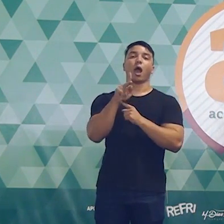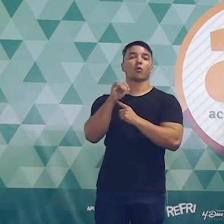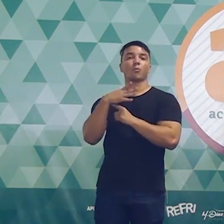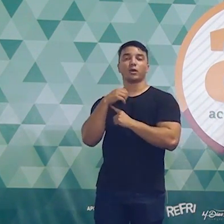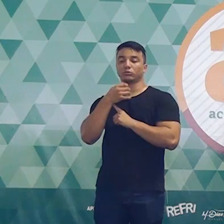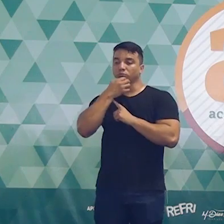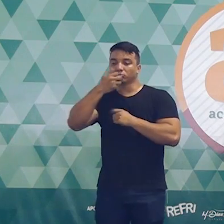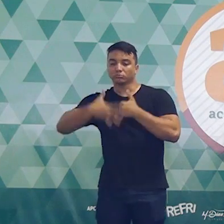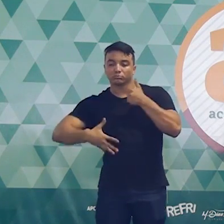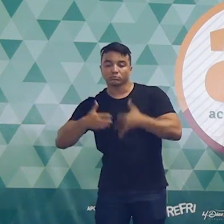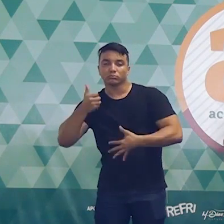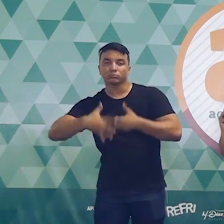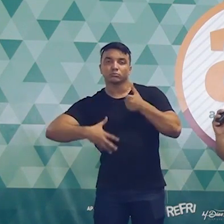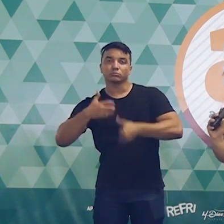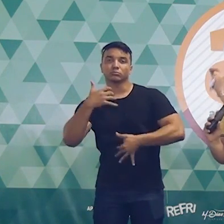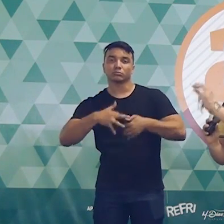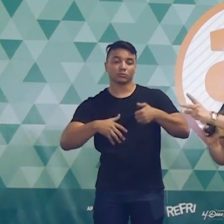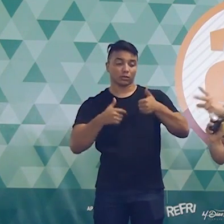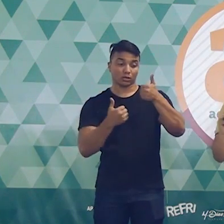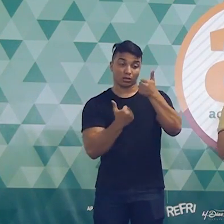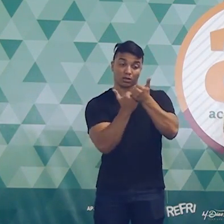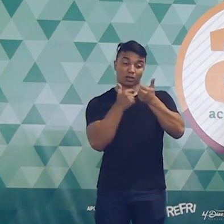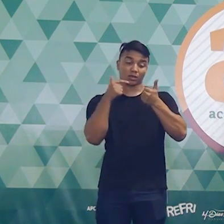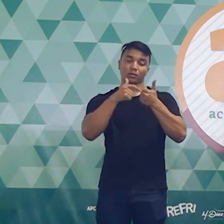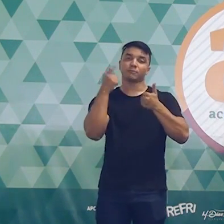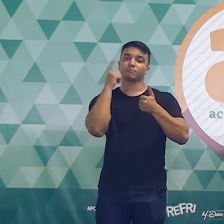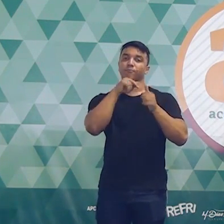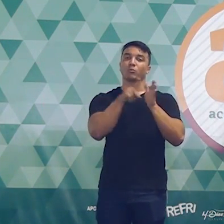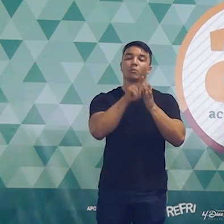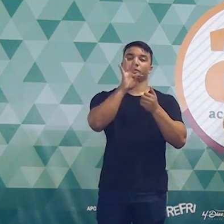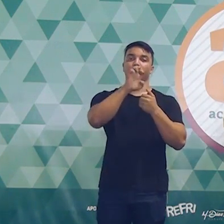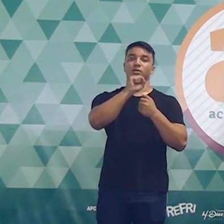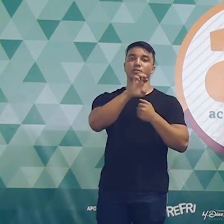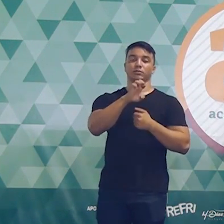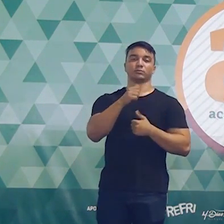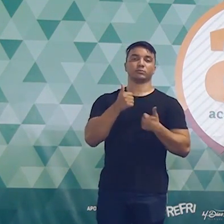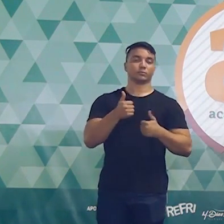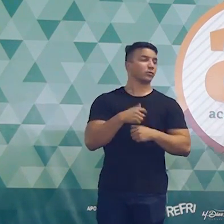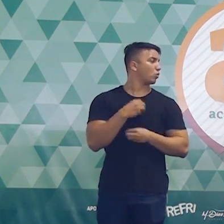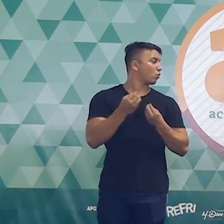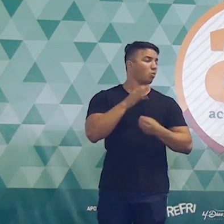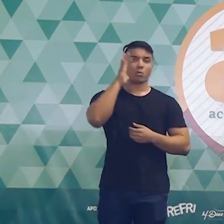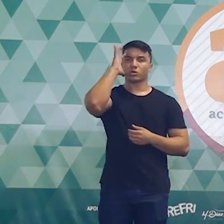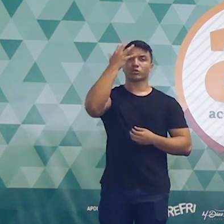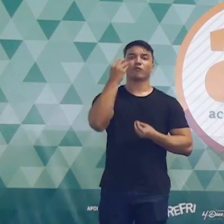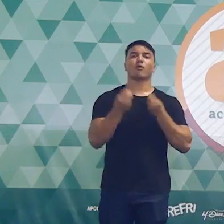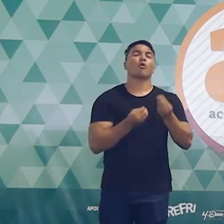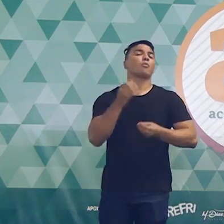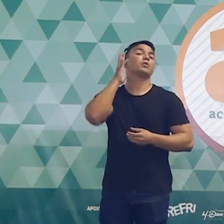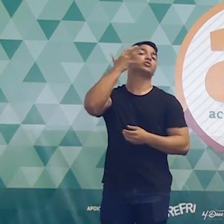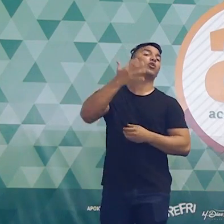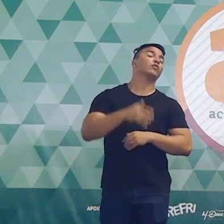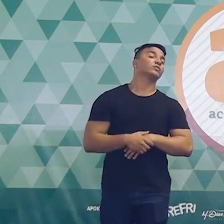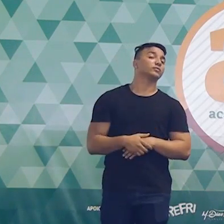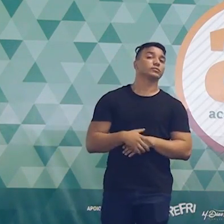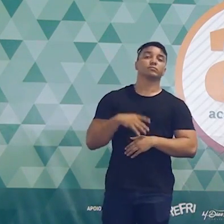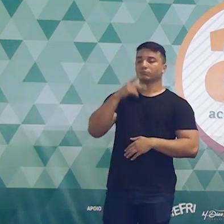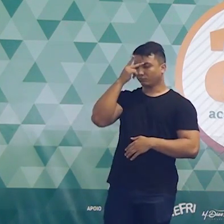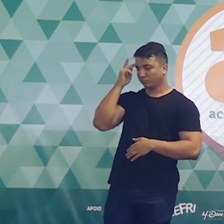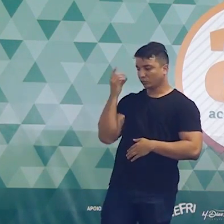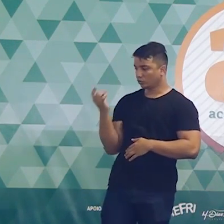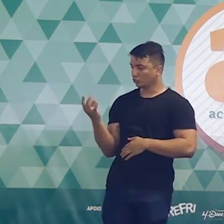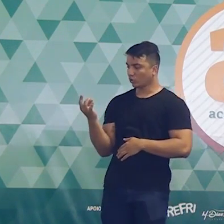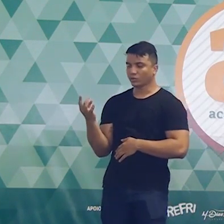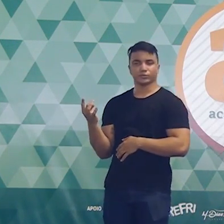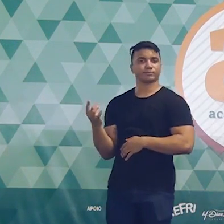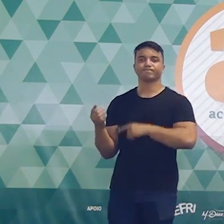que se tem um problema acontecendo, pessoas falham e governos falham, e na hora de solucionar, pessoas sozinhas